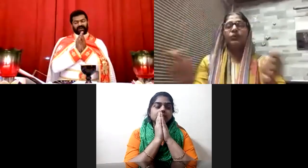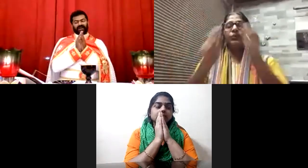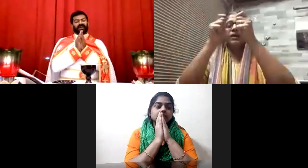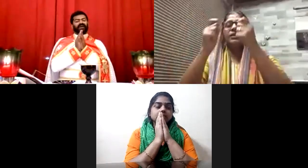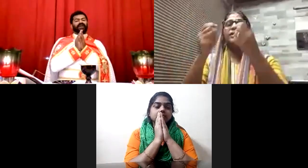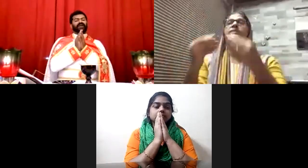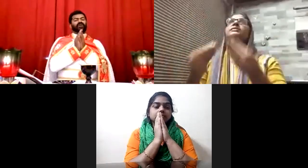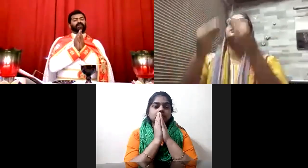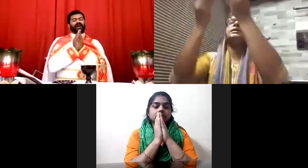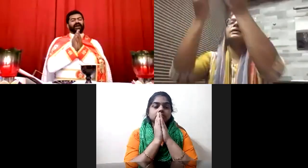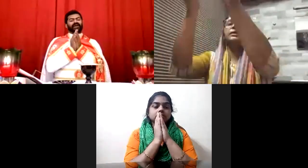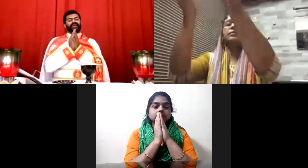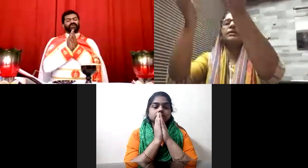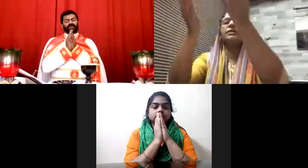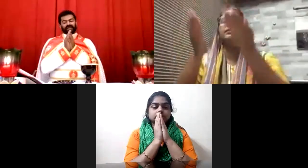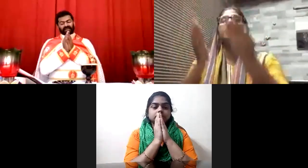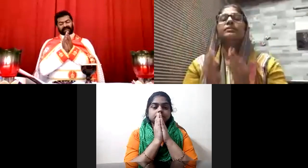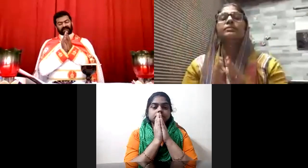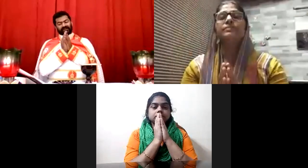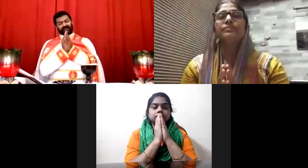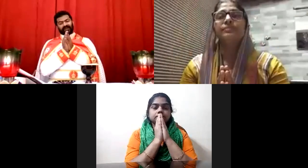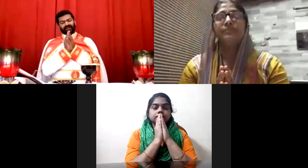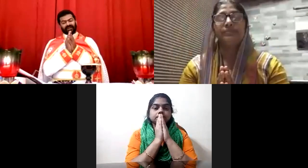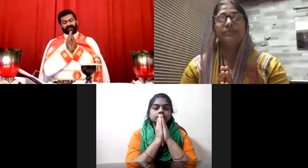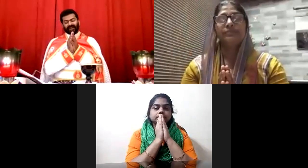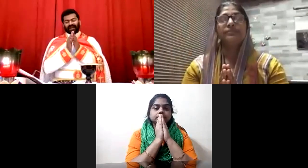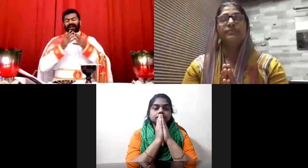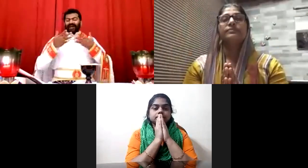കർത്താവേ, ഈ കുർബാന സ്വീകരിക്കണമേ.